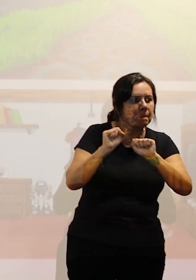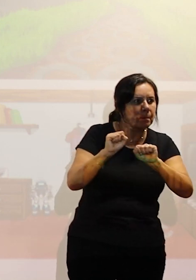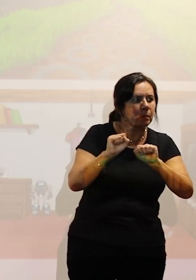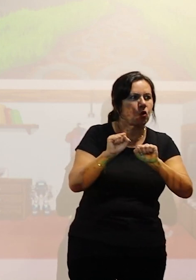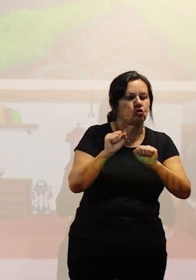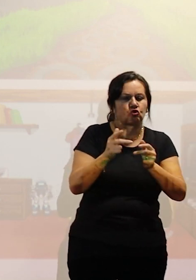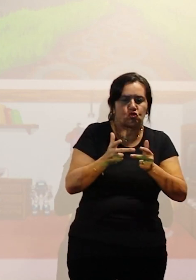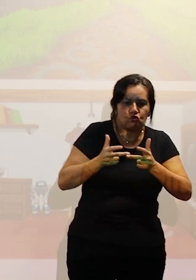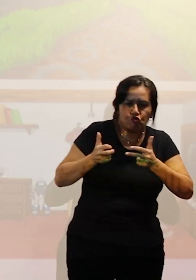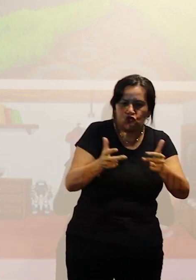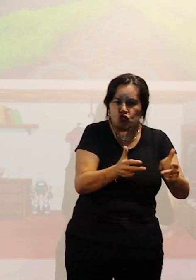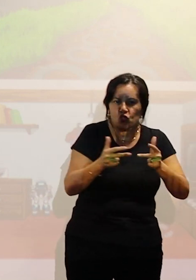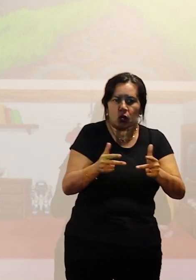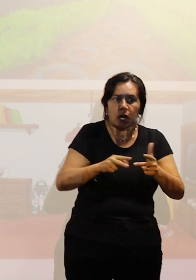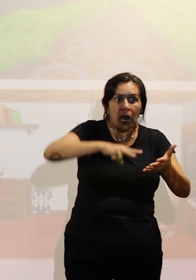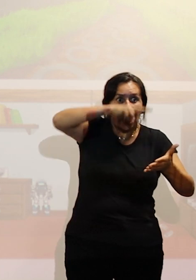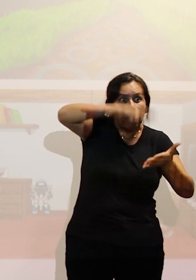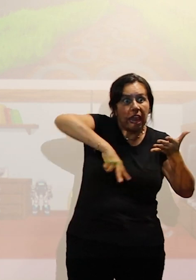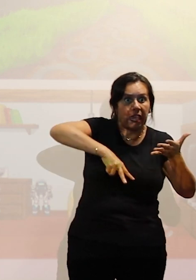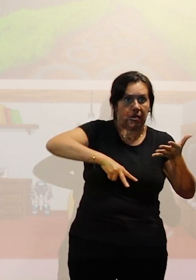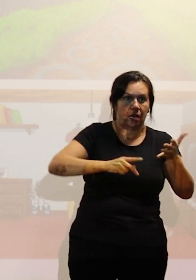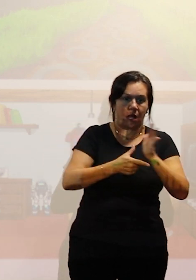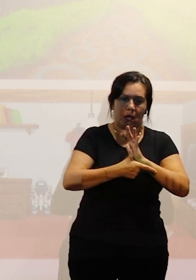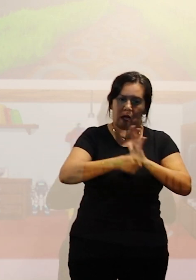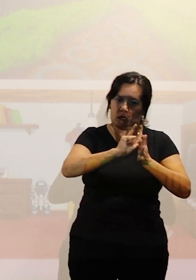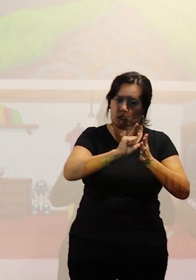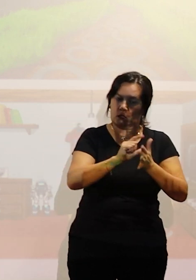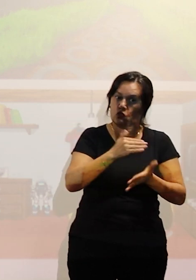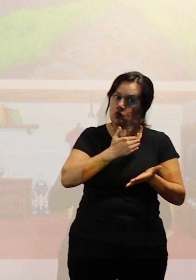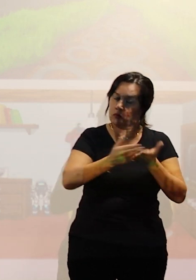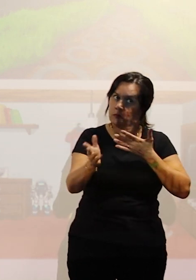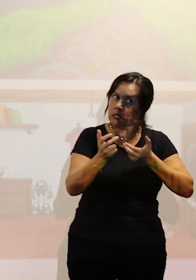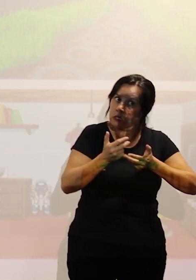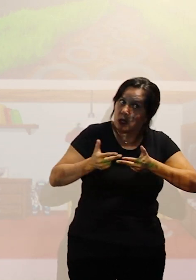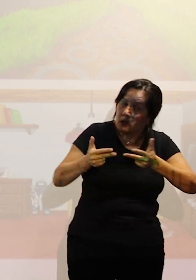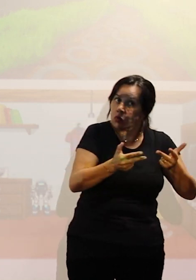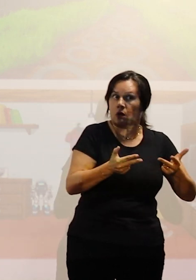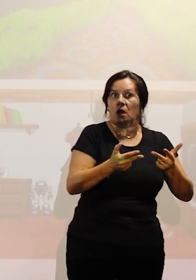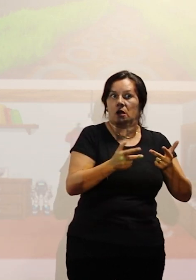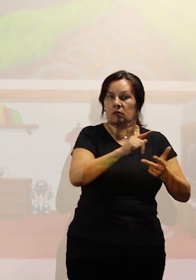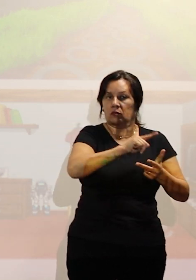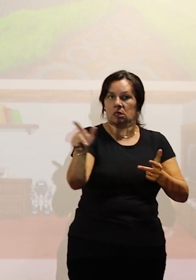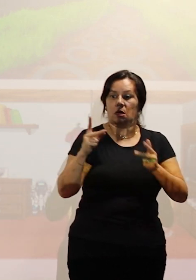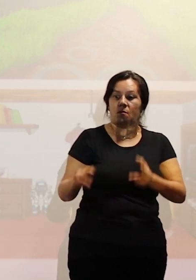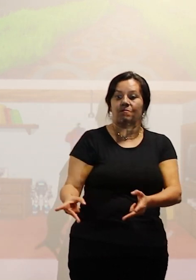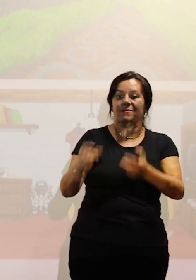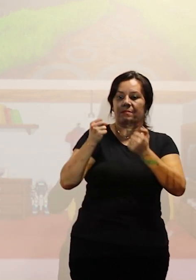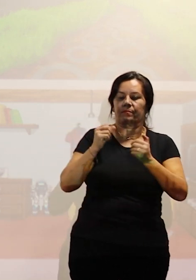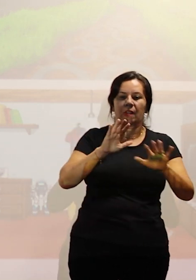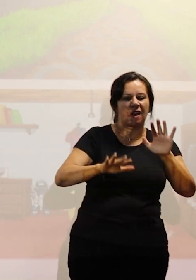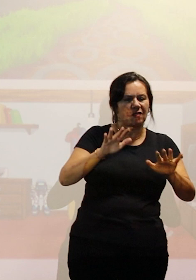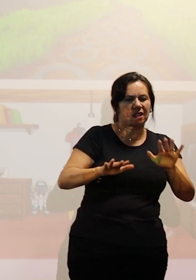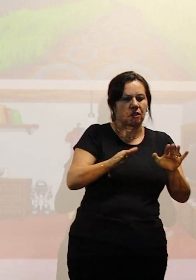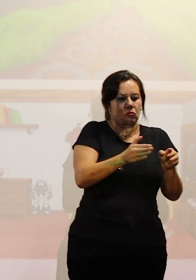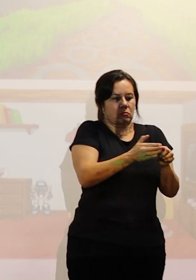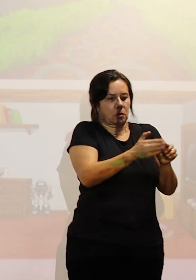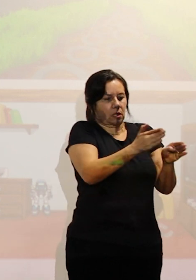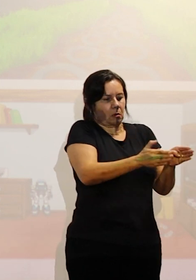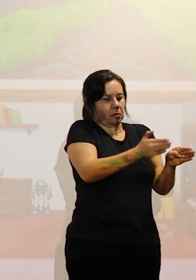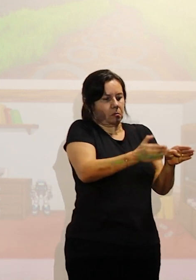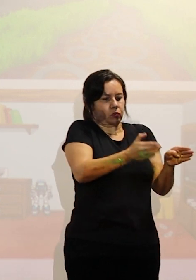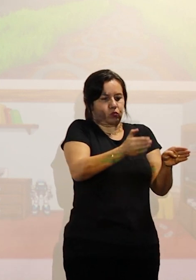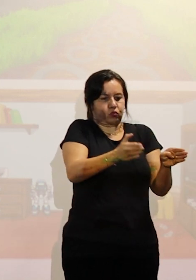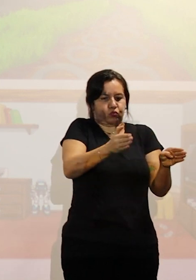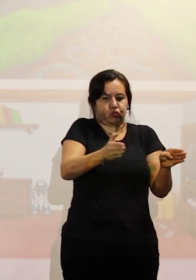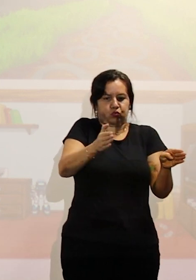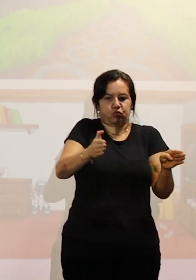o cenário, não é? É uma coisa que eu falo muitas vezes, a gente vê uma fase de um jogo, tem fase que realmente ela só aparece uma fase. Eu sei